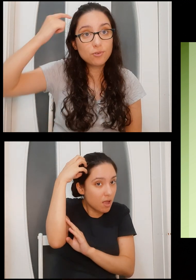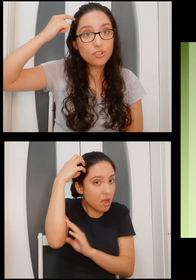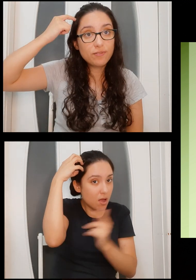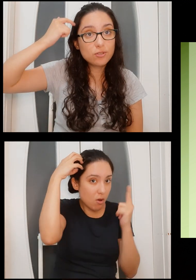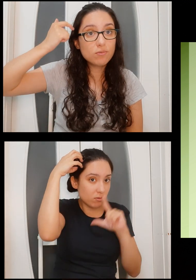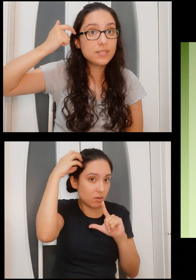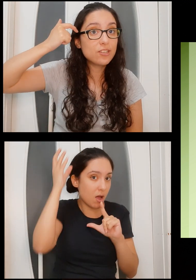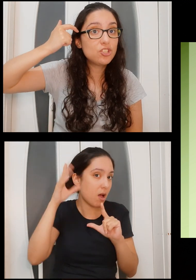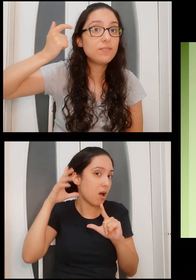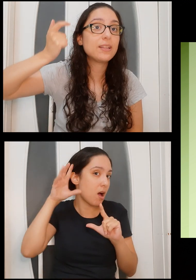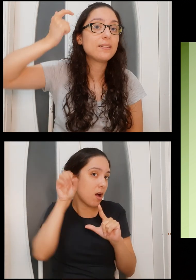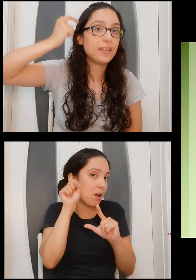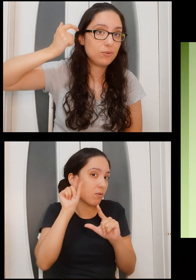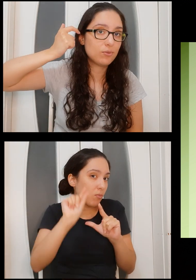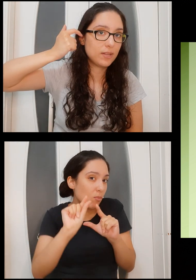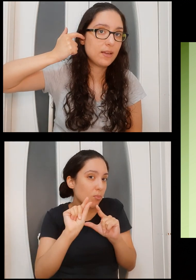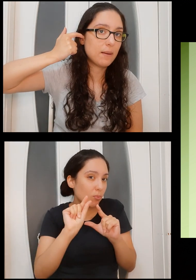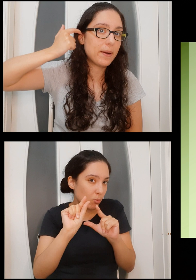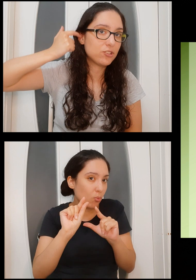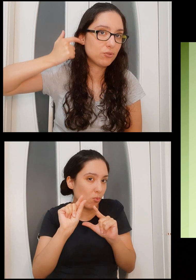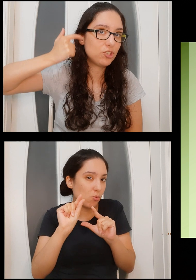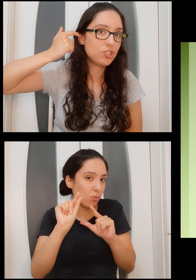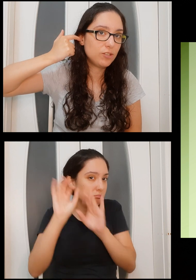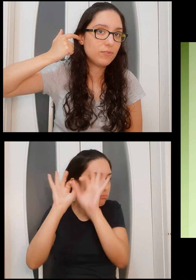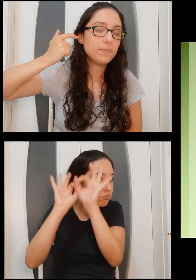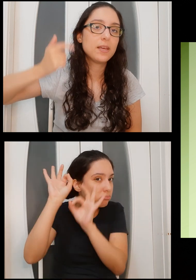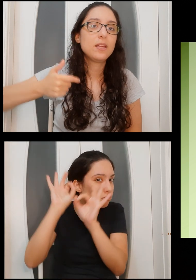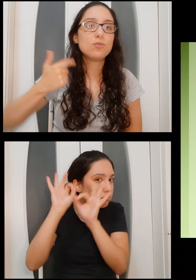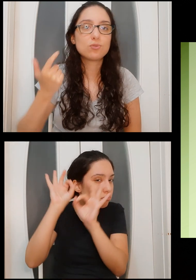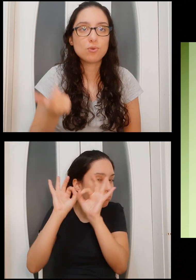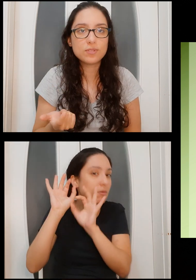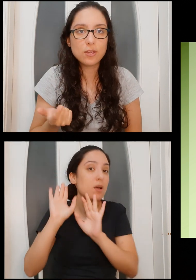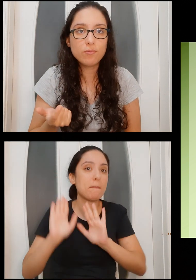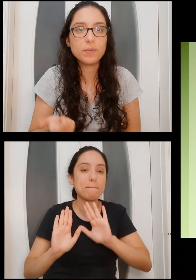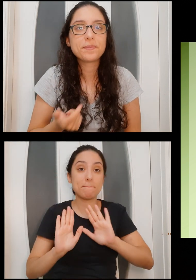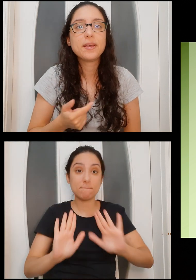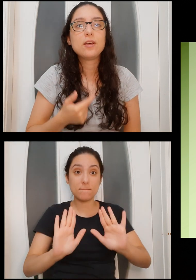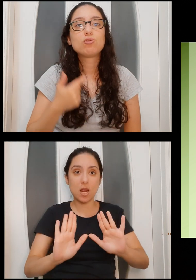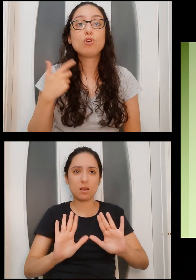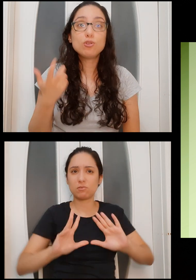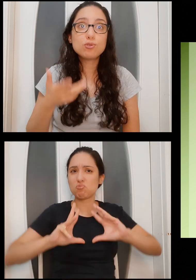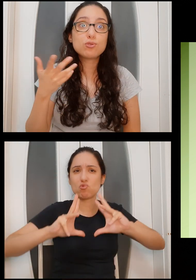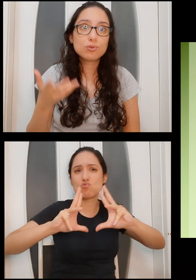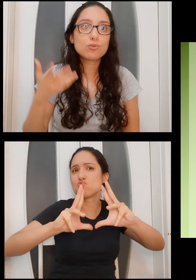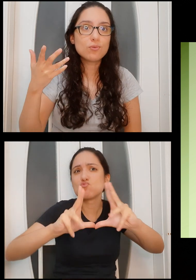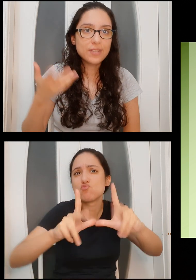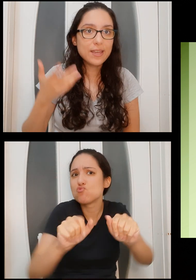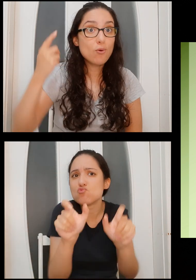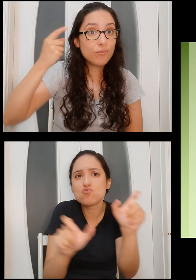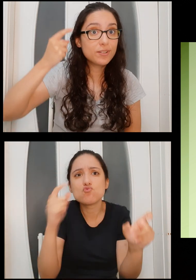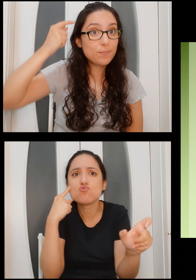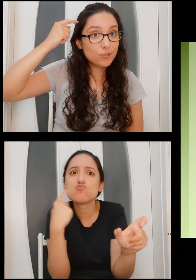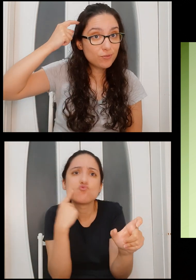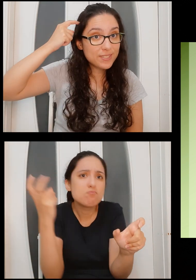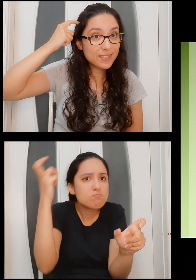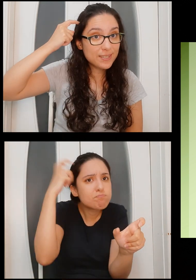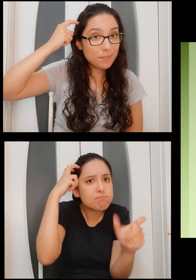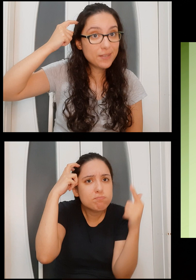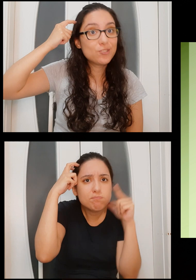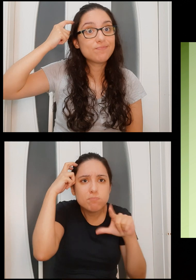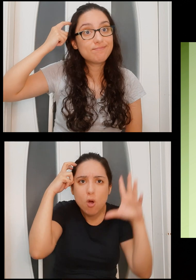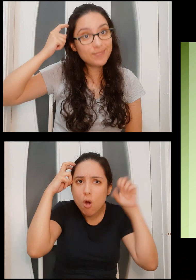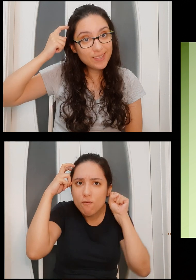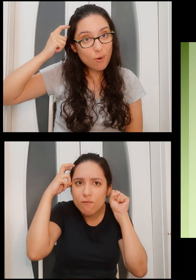essa cirurgia faz com que se ative lá dentro, né, a parte auditiva e o surdo consegue ouvir. Todos os surdos conseguem ouvir depois de fazer